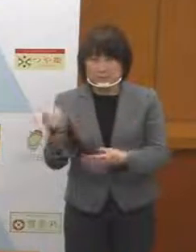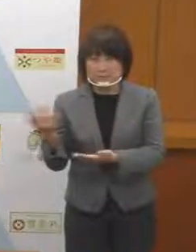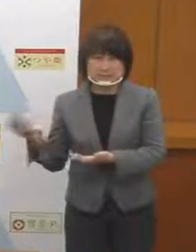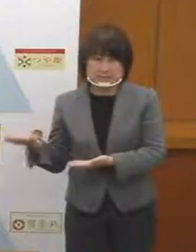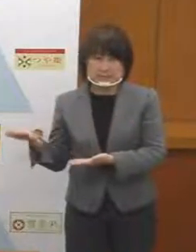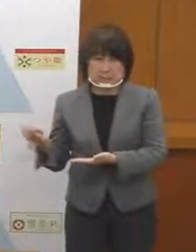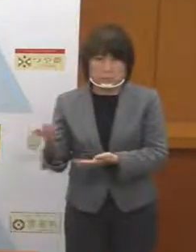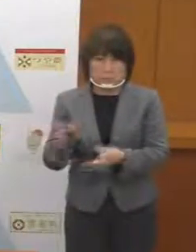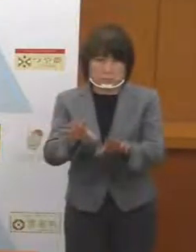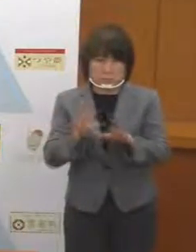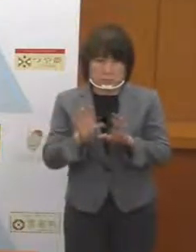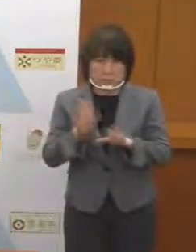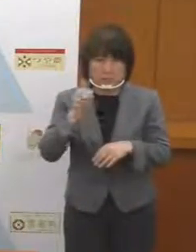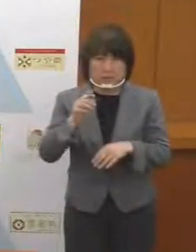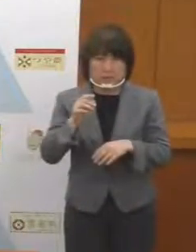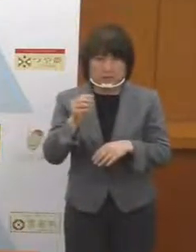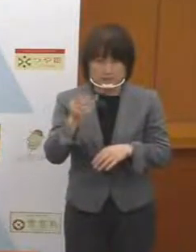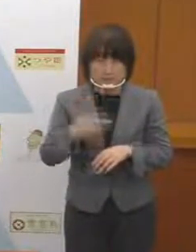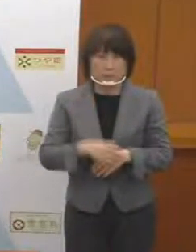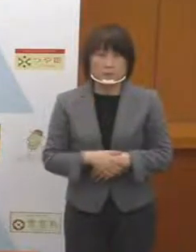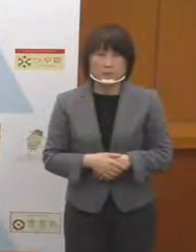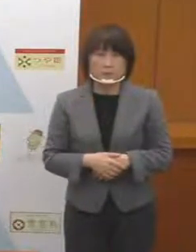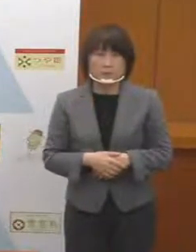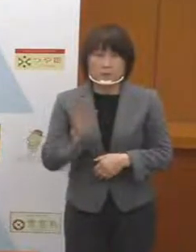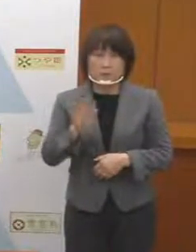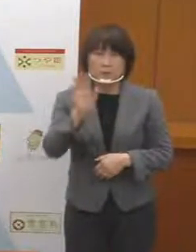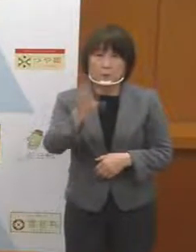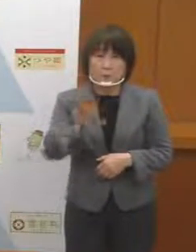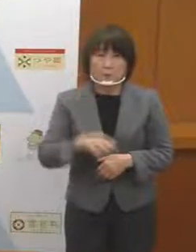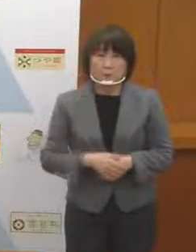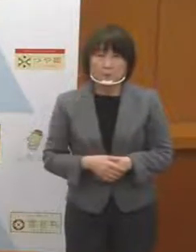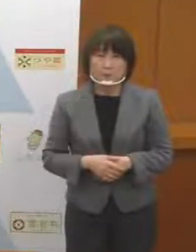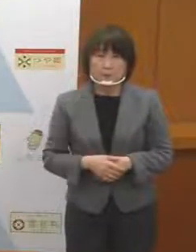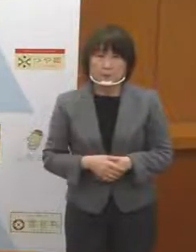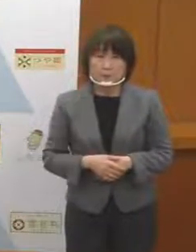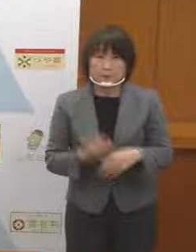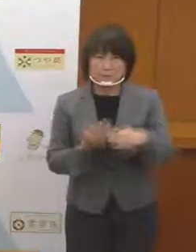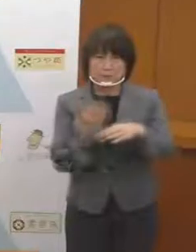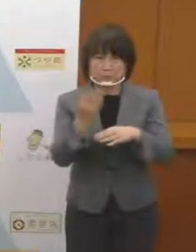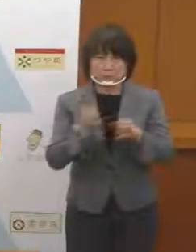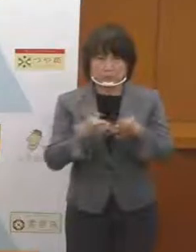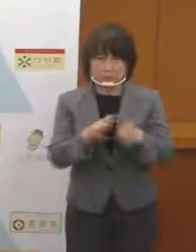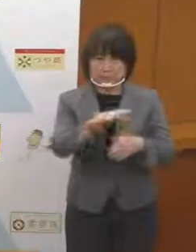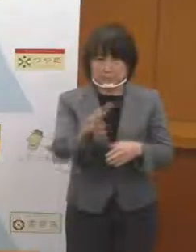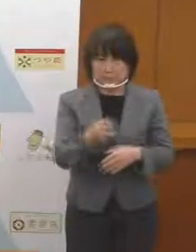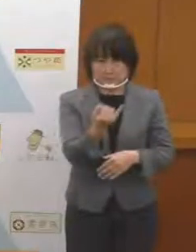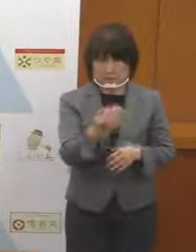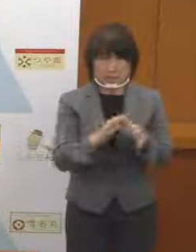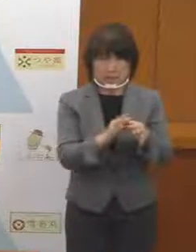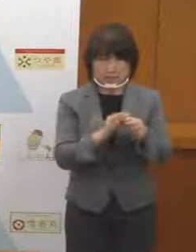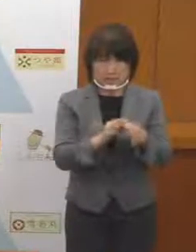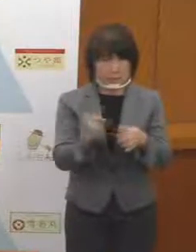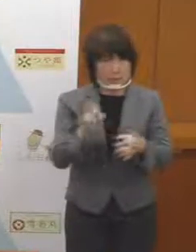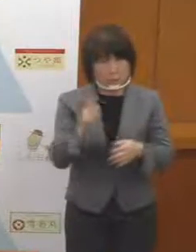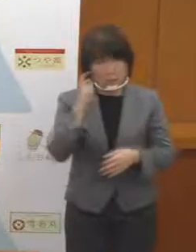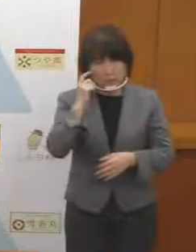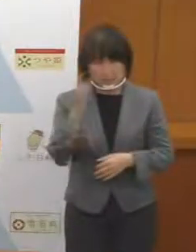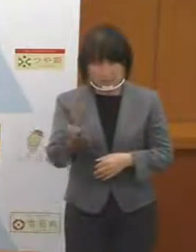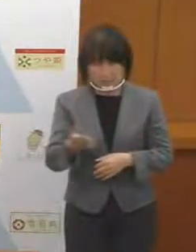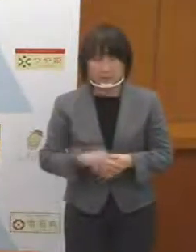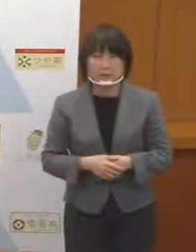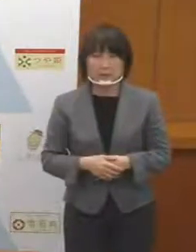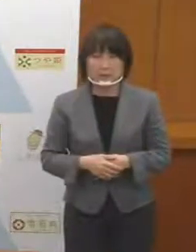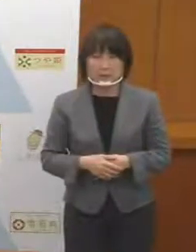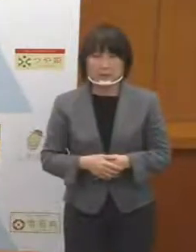いただきたいのと今後ですねあのその当選した舟山さんとの連携をどのようにお考えか